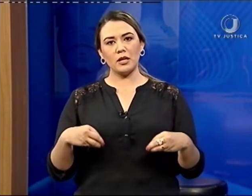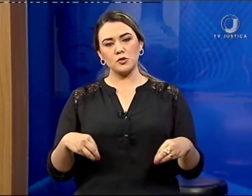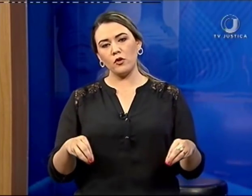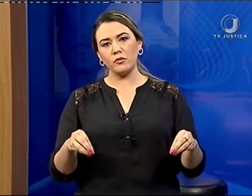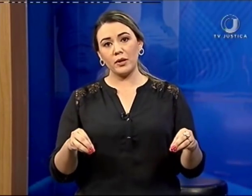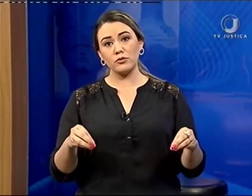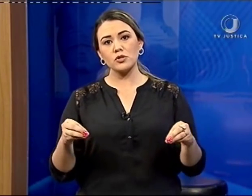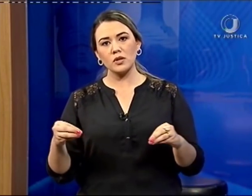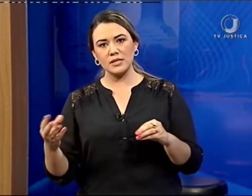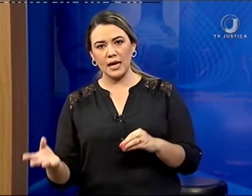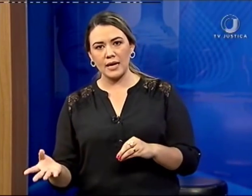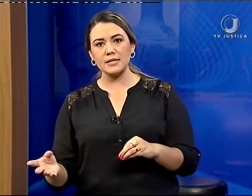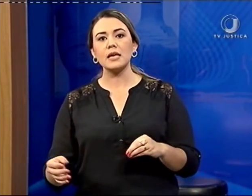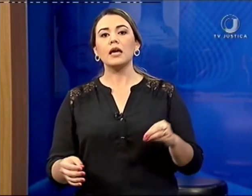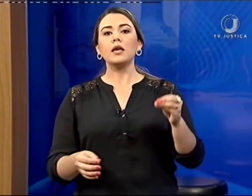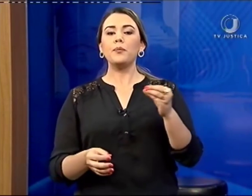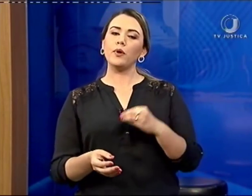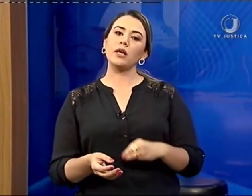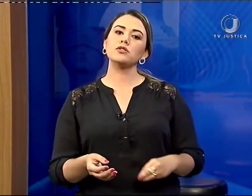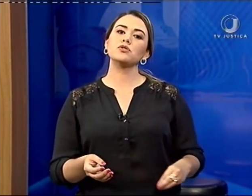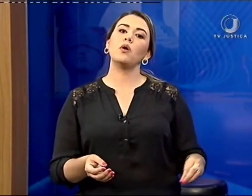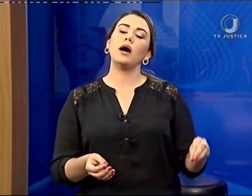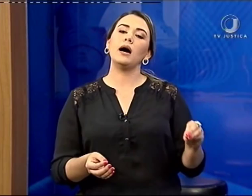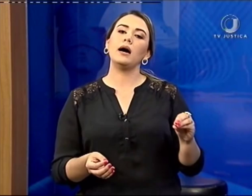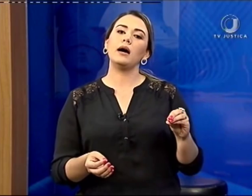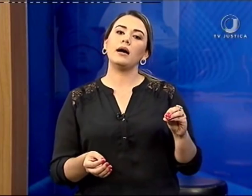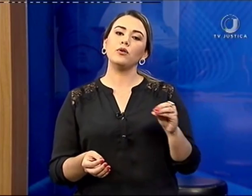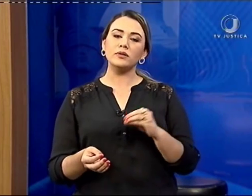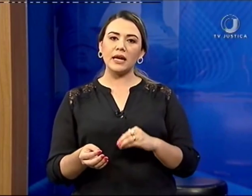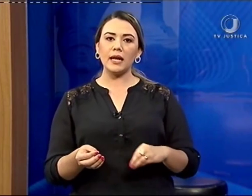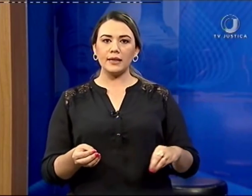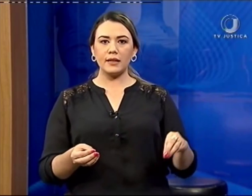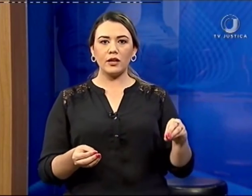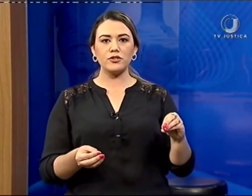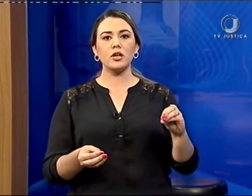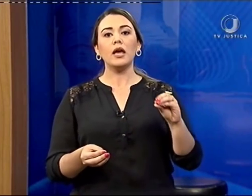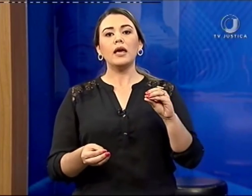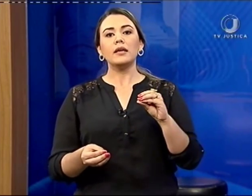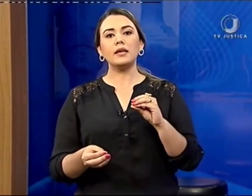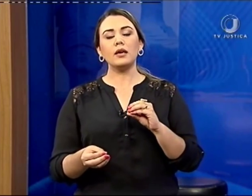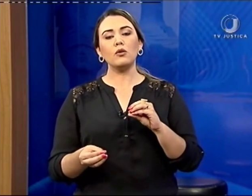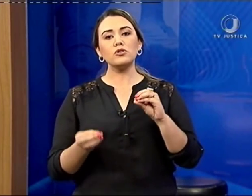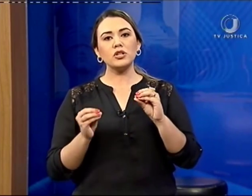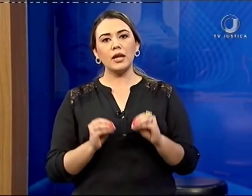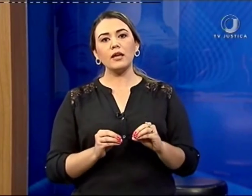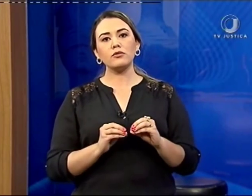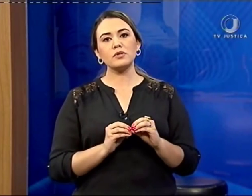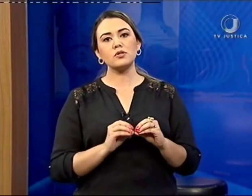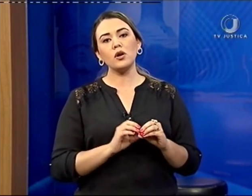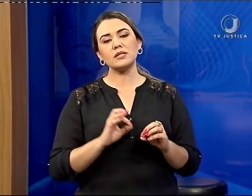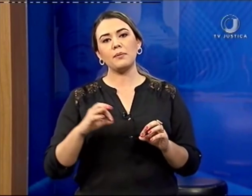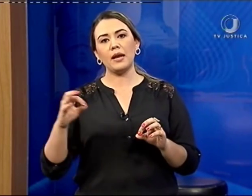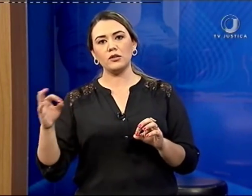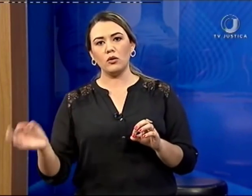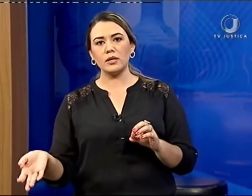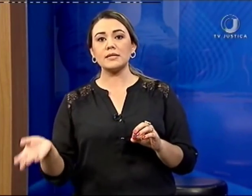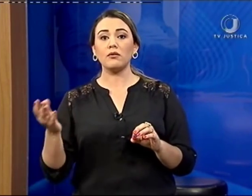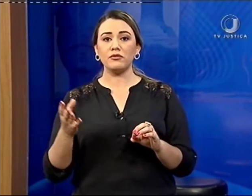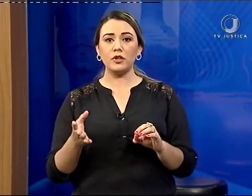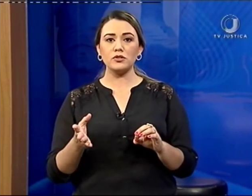chamados movimentos sociais, e por isso a doutrina entende que os direitos dos trabalhadores são